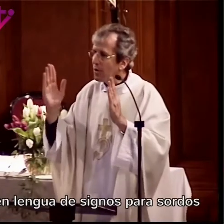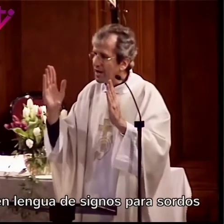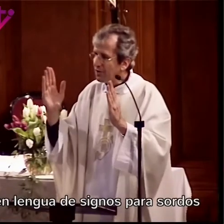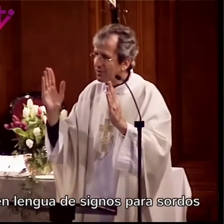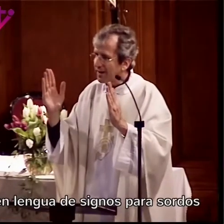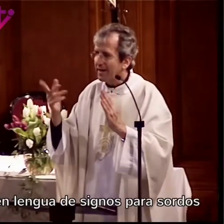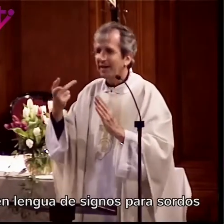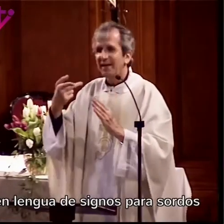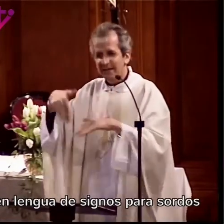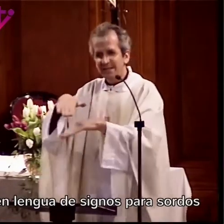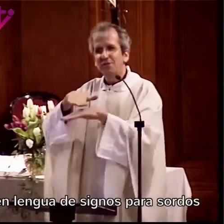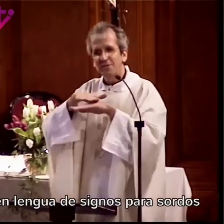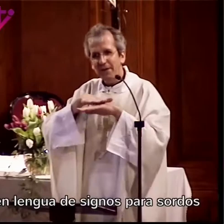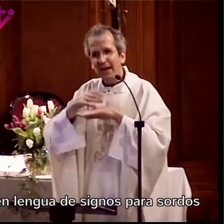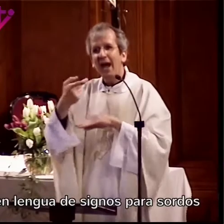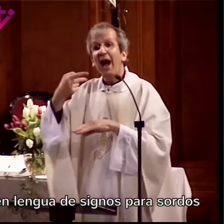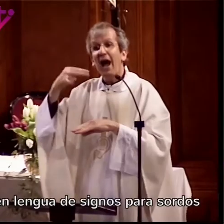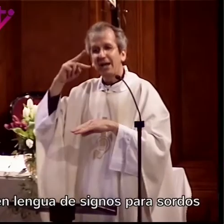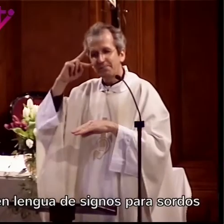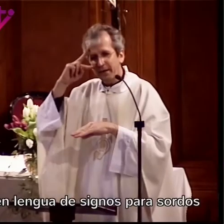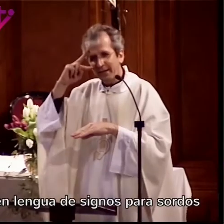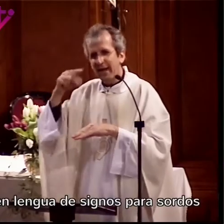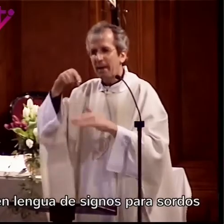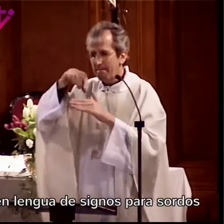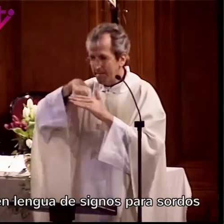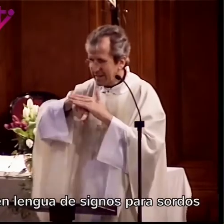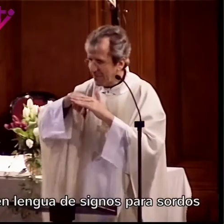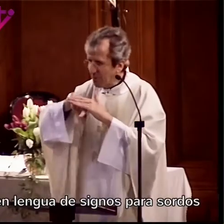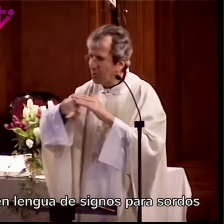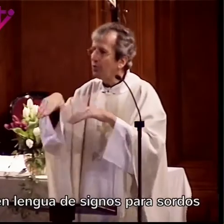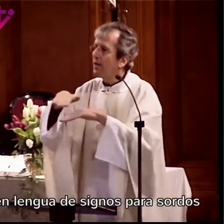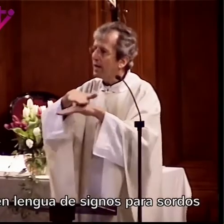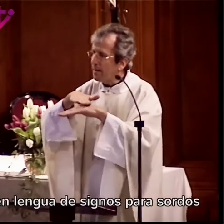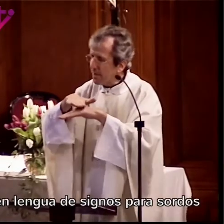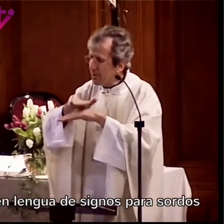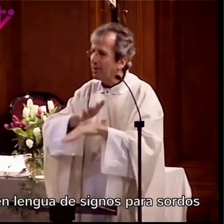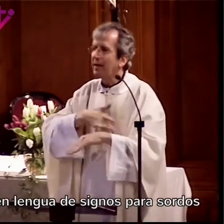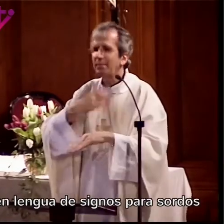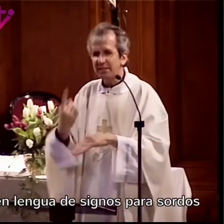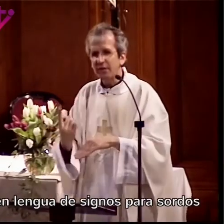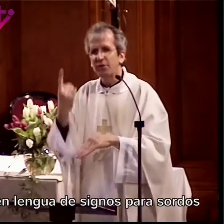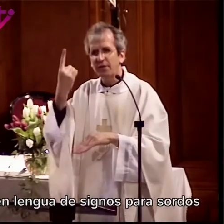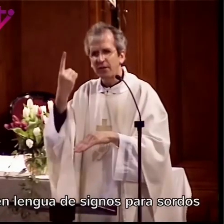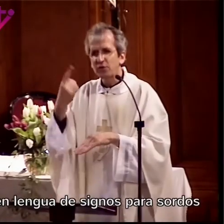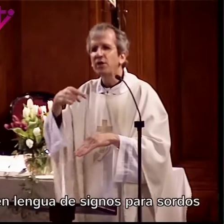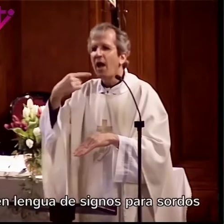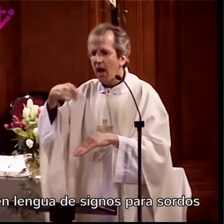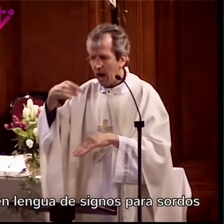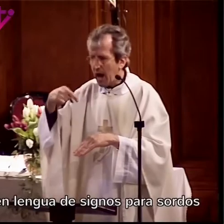año en que se nos invitará a experimentar más a fondo el perdón la misericordia de Dios hay